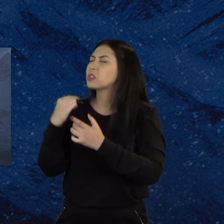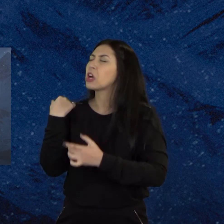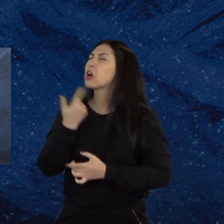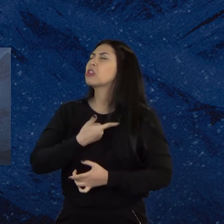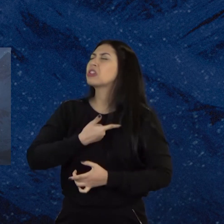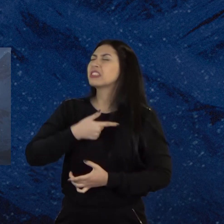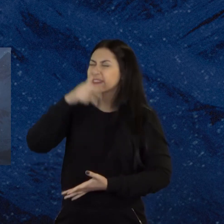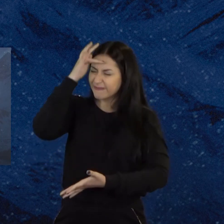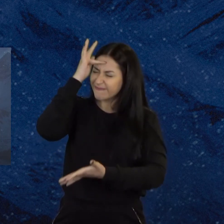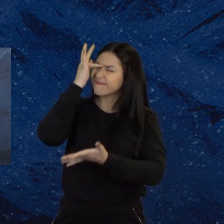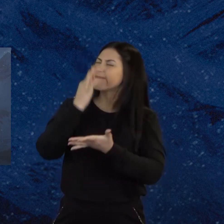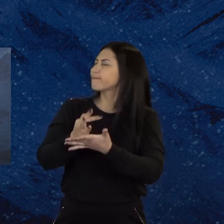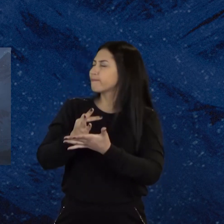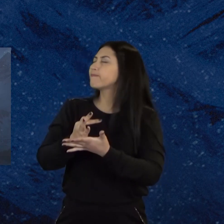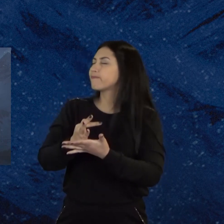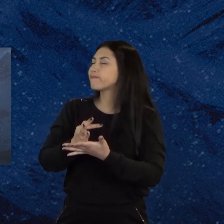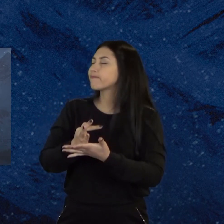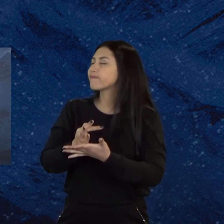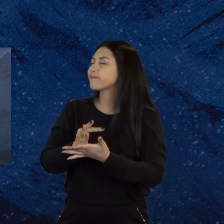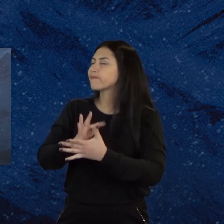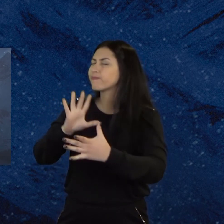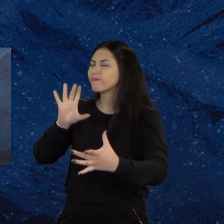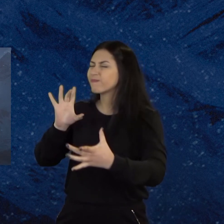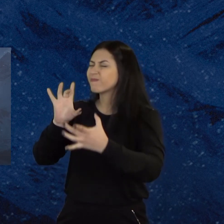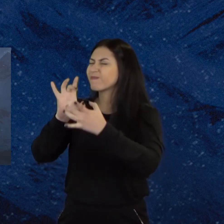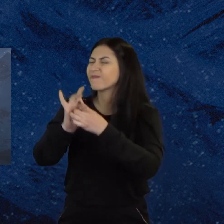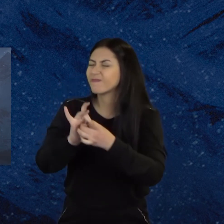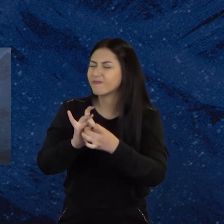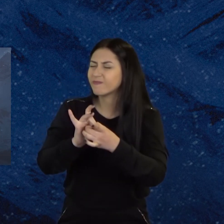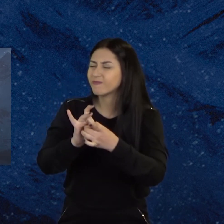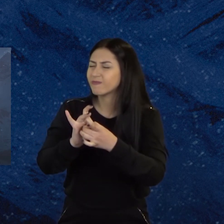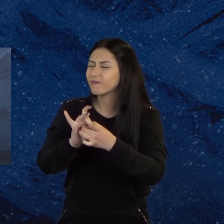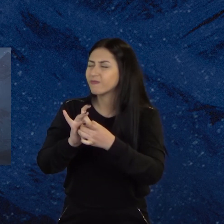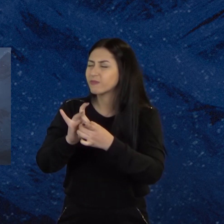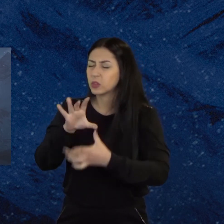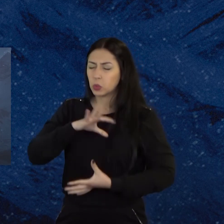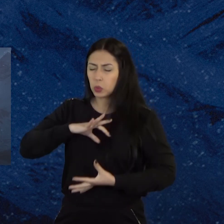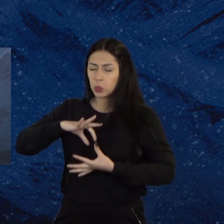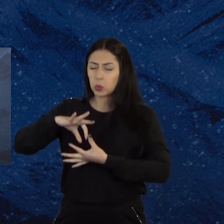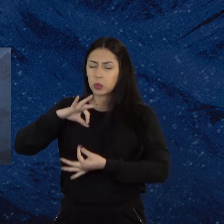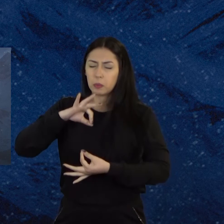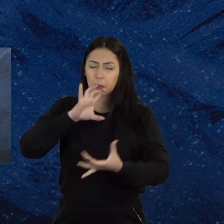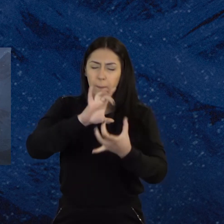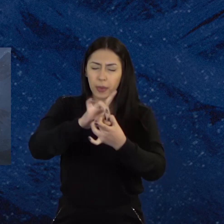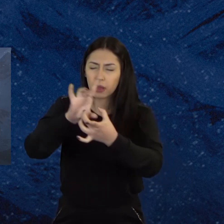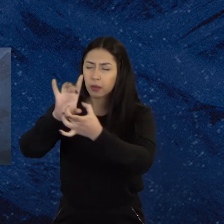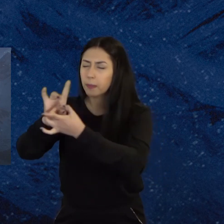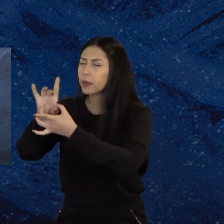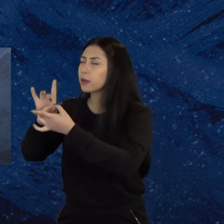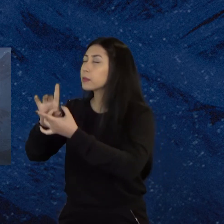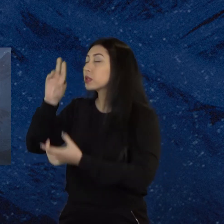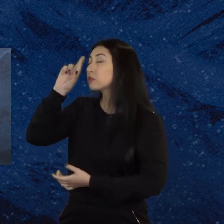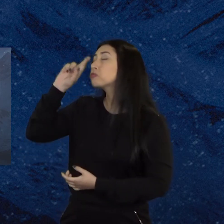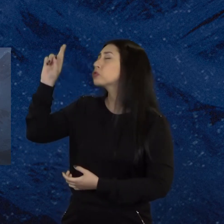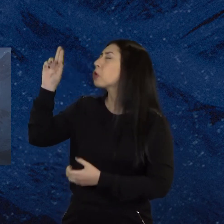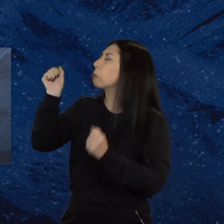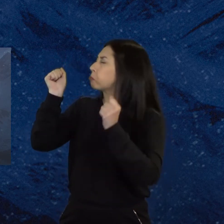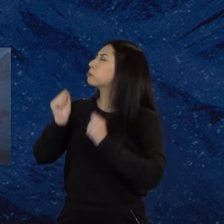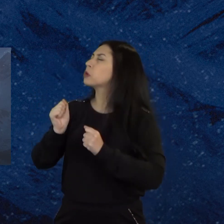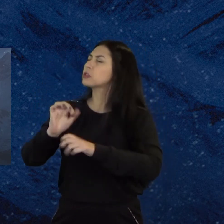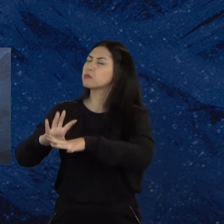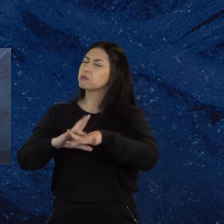Exercitamos a nossa fé. E nos unimos a essas pessoas espiritualmente. Para que o Senhor possa curar.